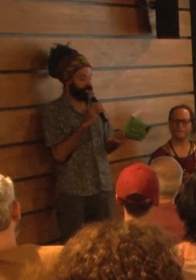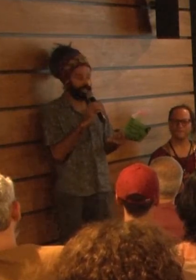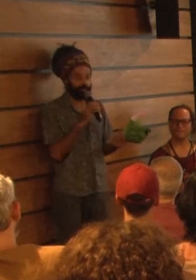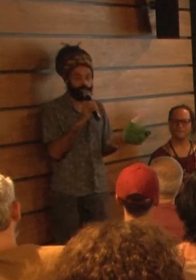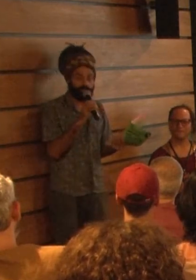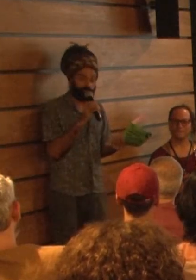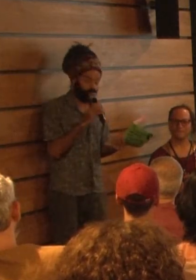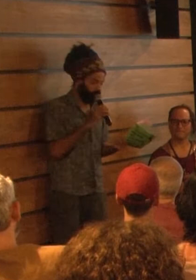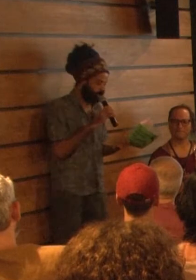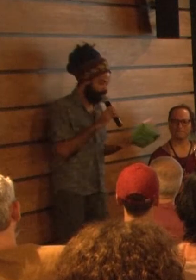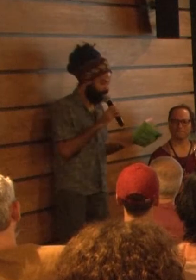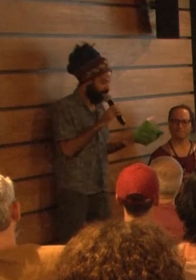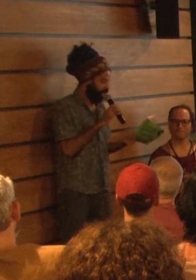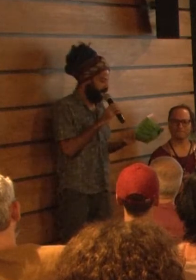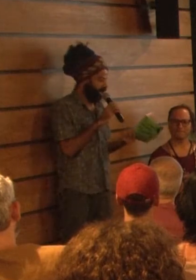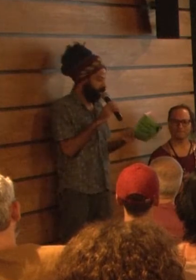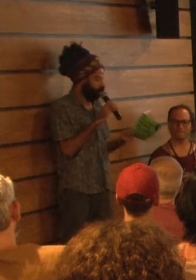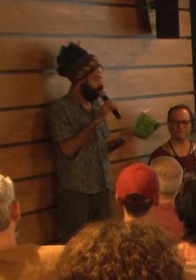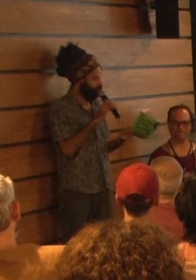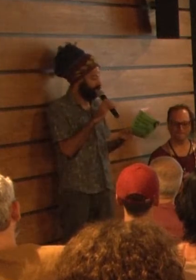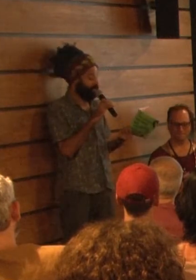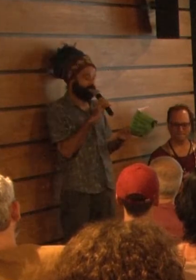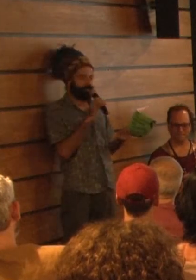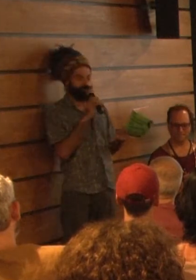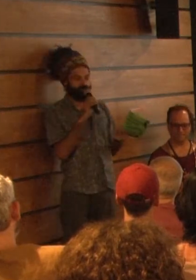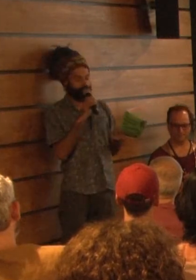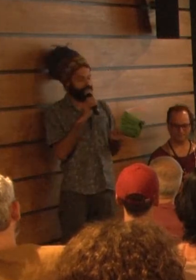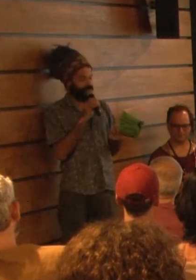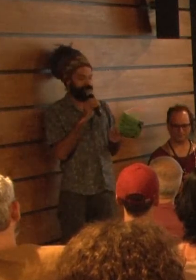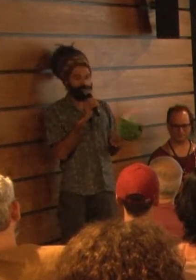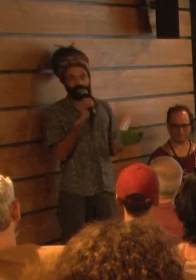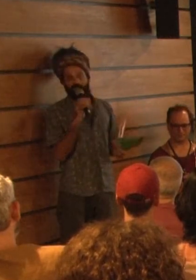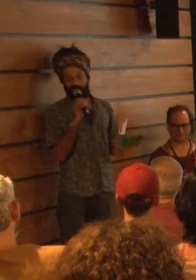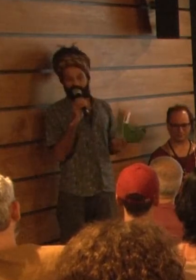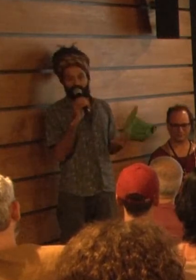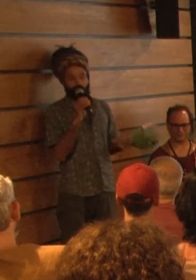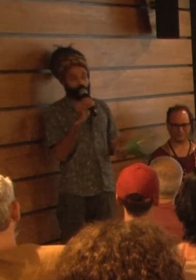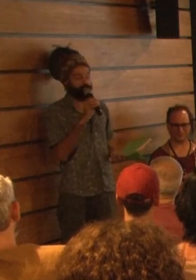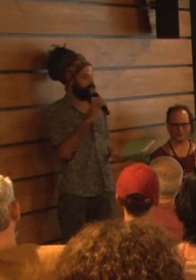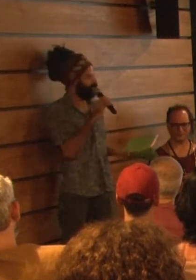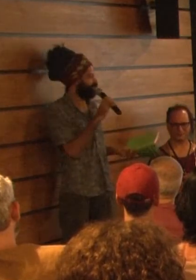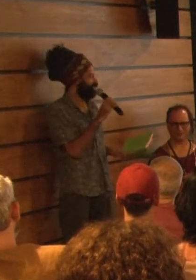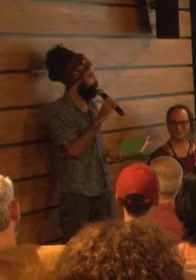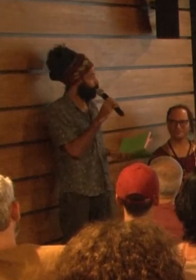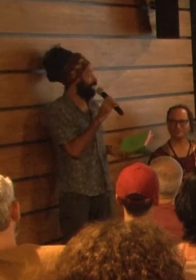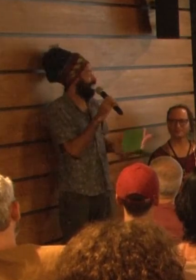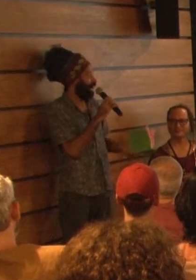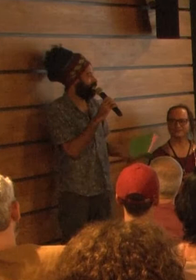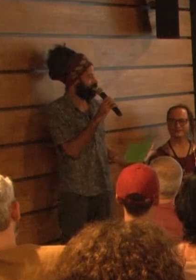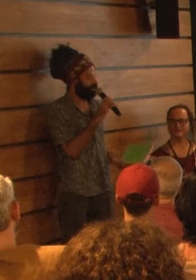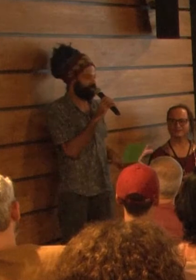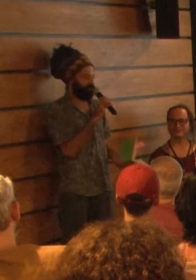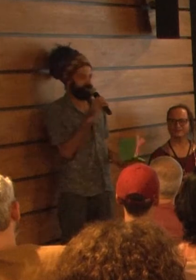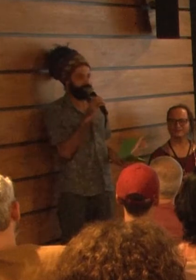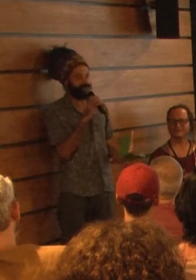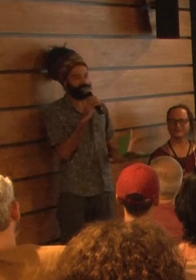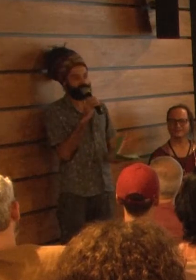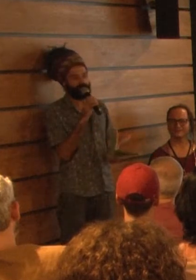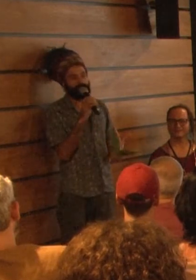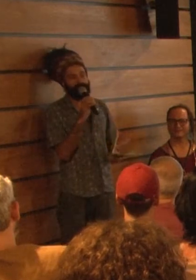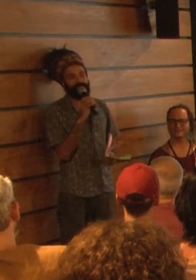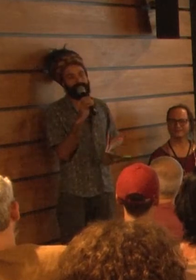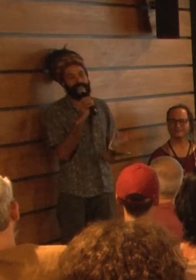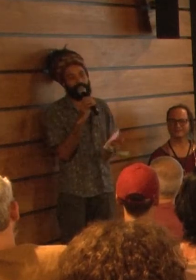é prosadora e editora. É, autora de 15 livros, né, imagina uma autora negra publicar 15 livros,